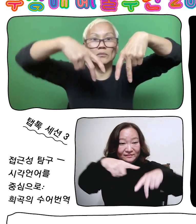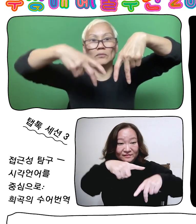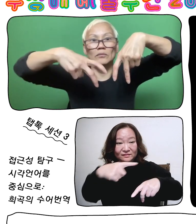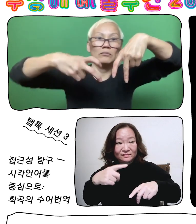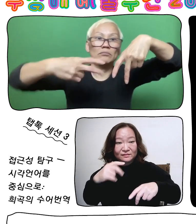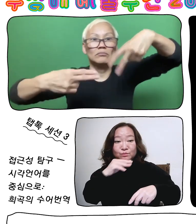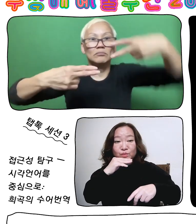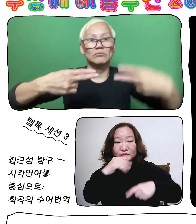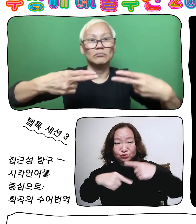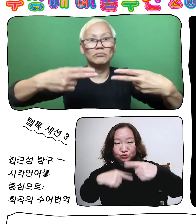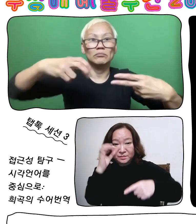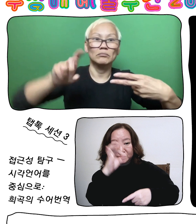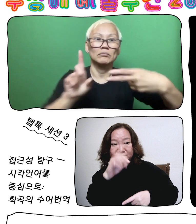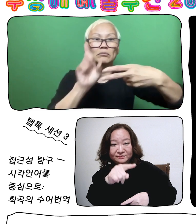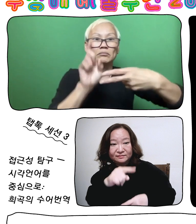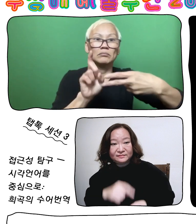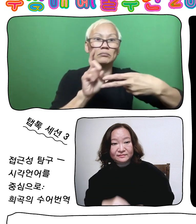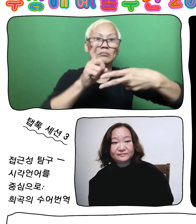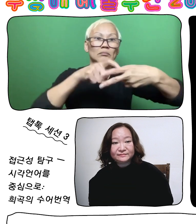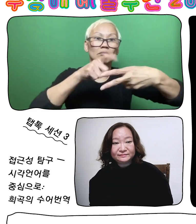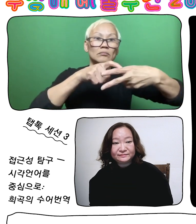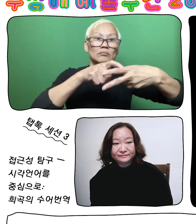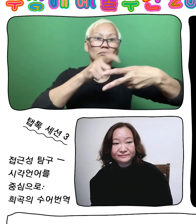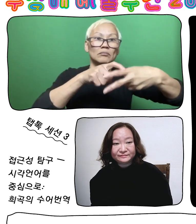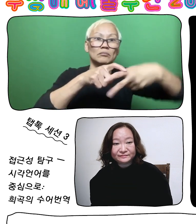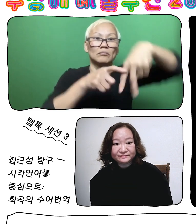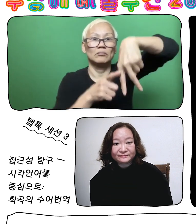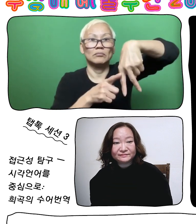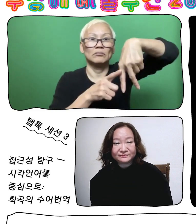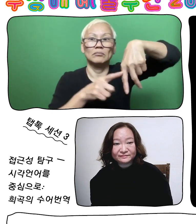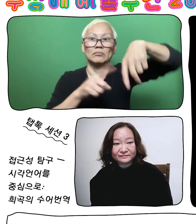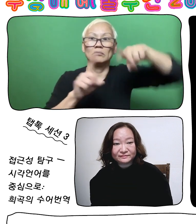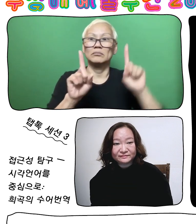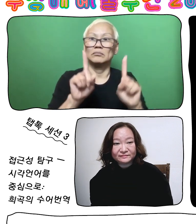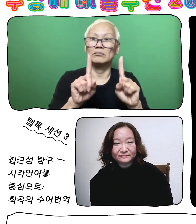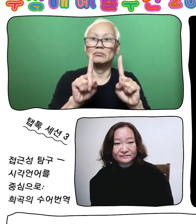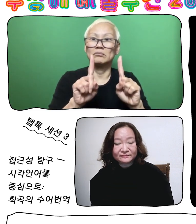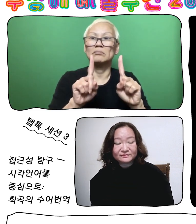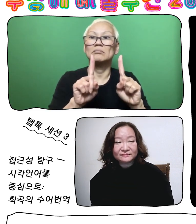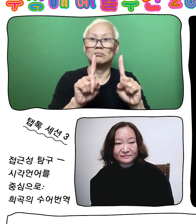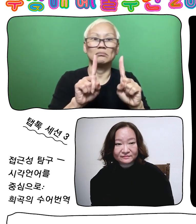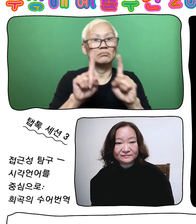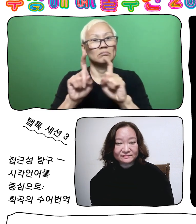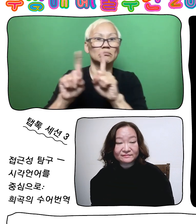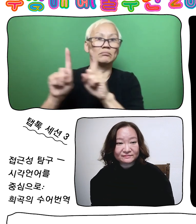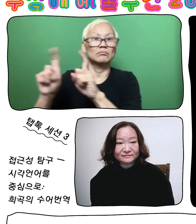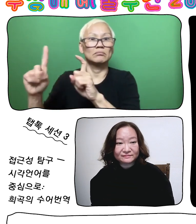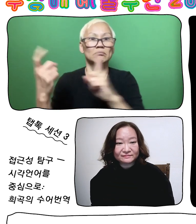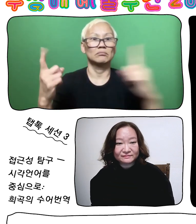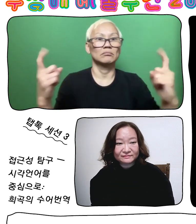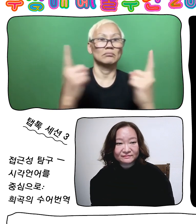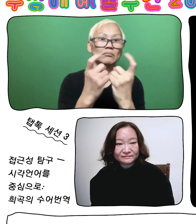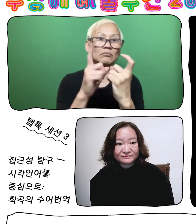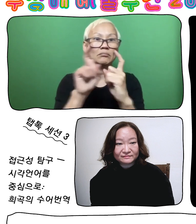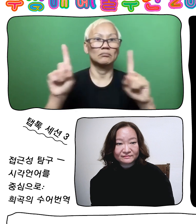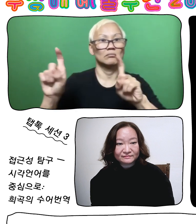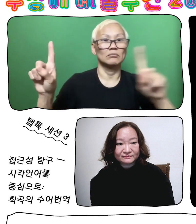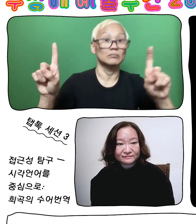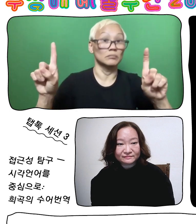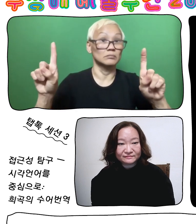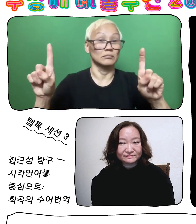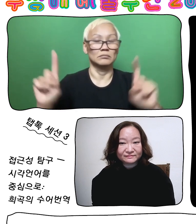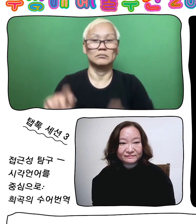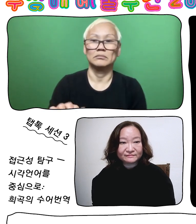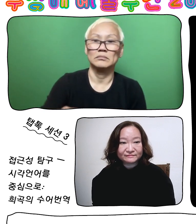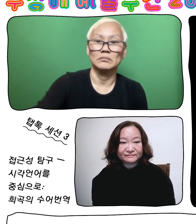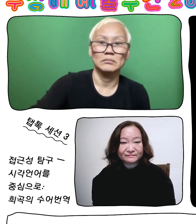손과 손가락을 활용하고 있는데 손의